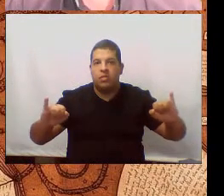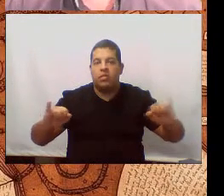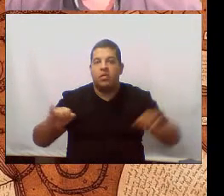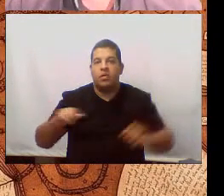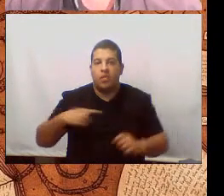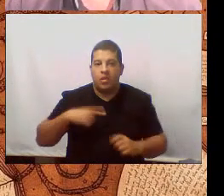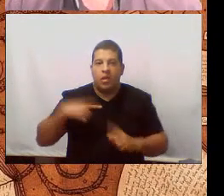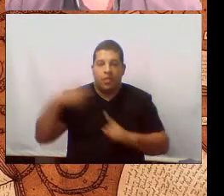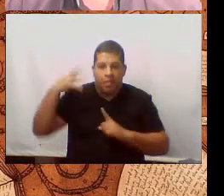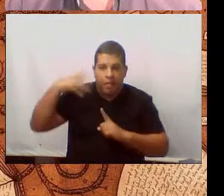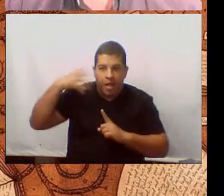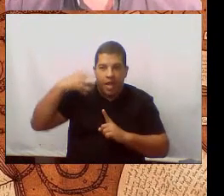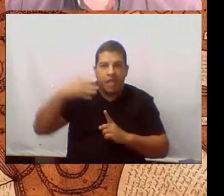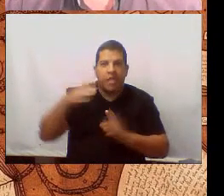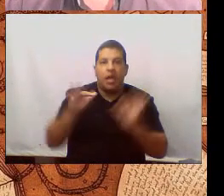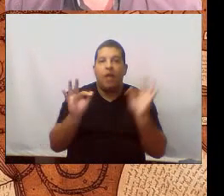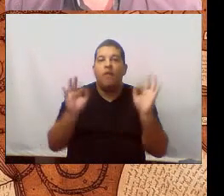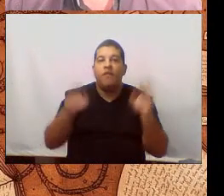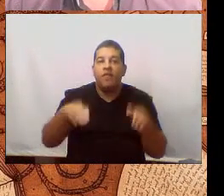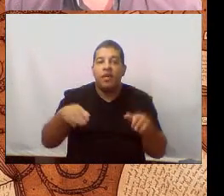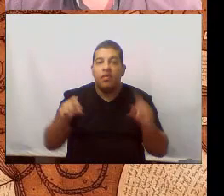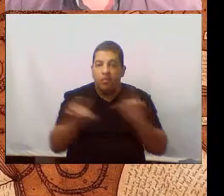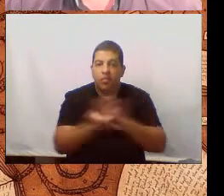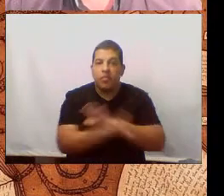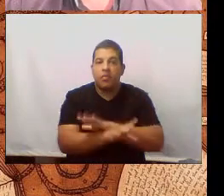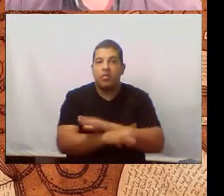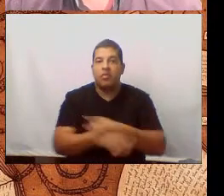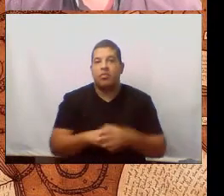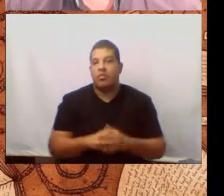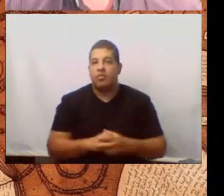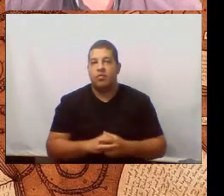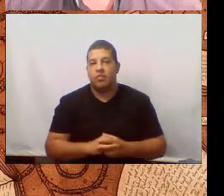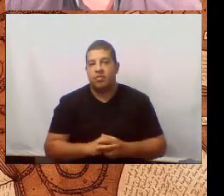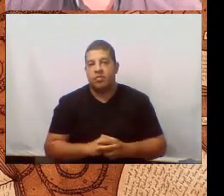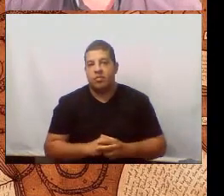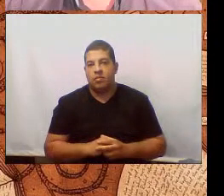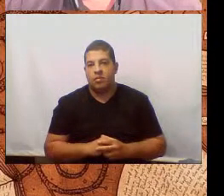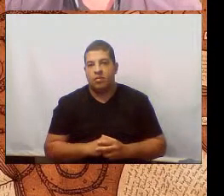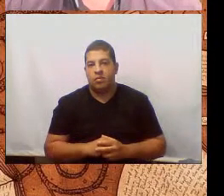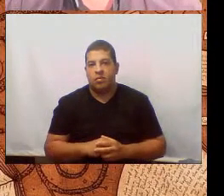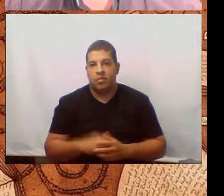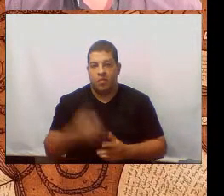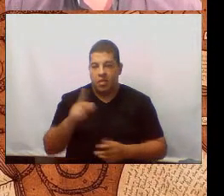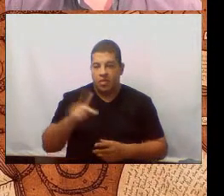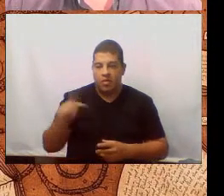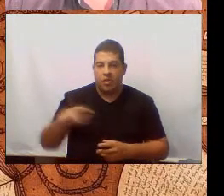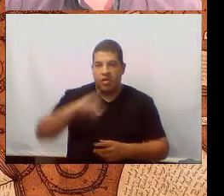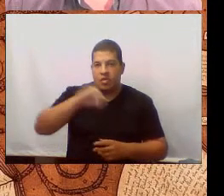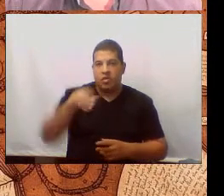de encerramento e como conferencista teremos o professor Joel Birman.